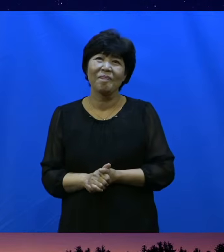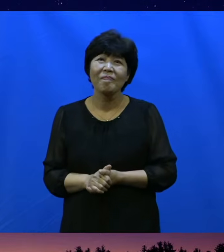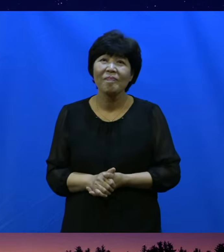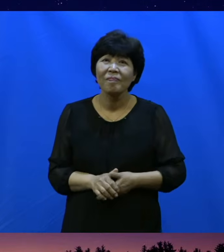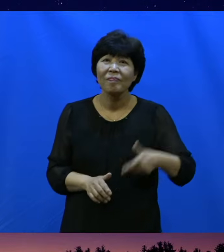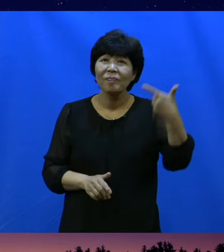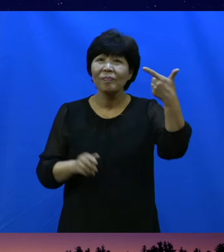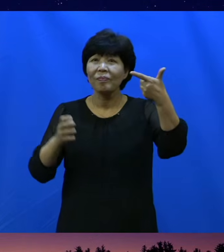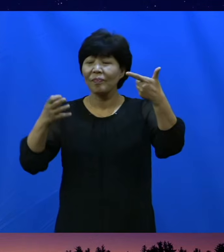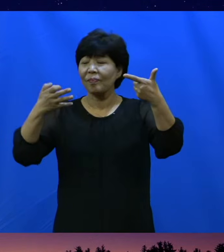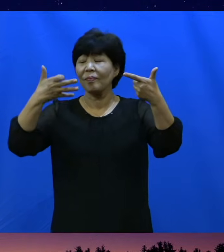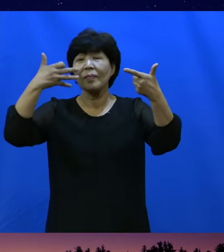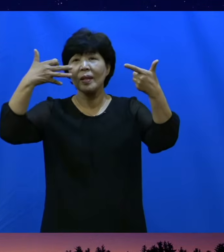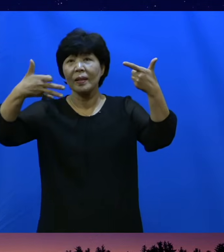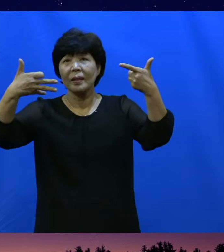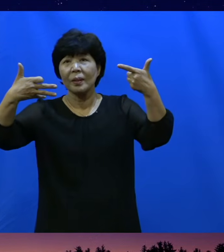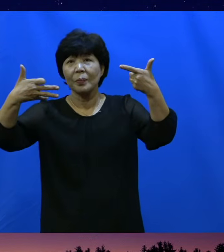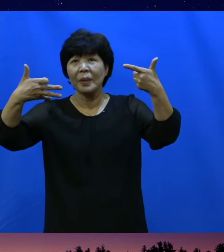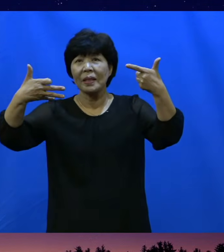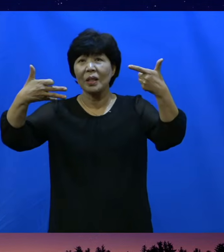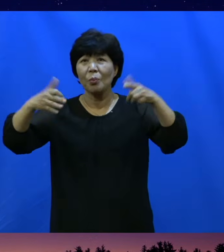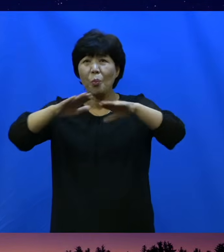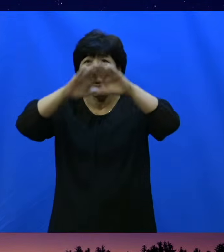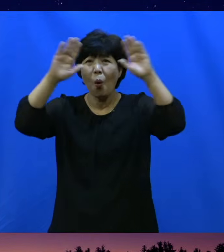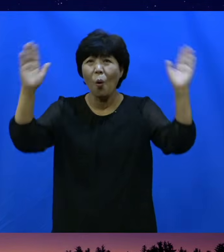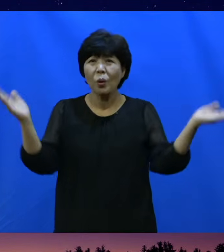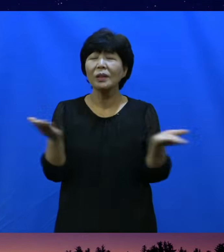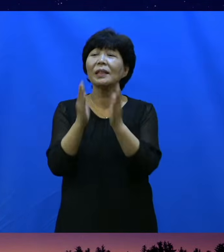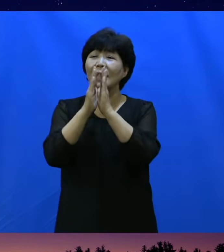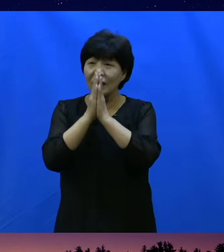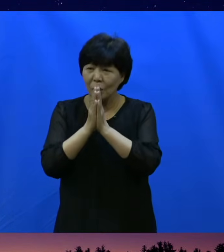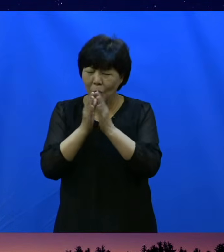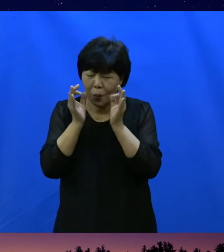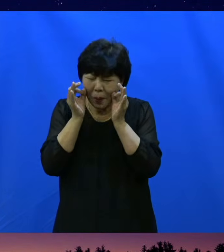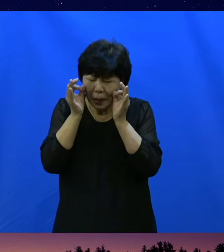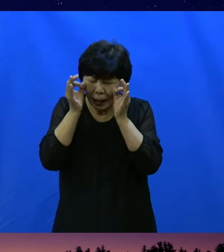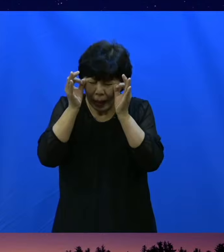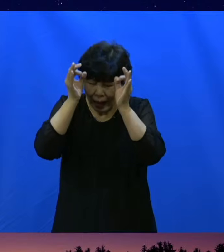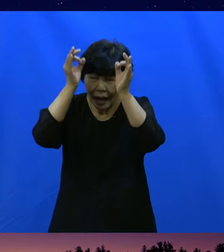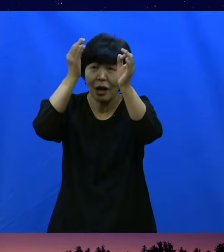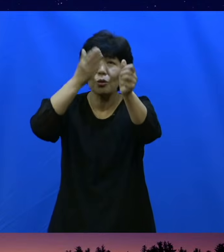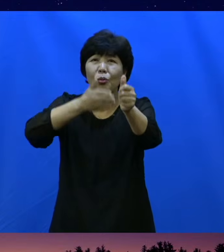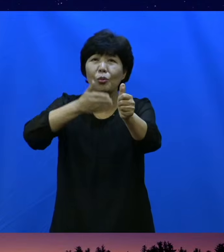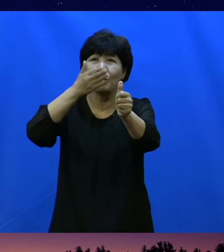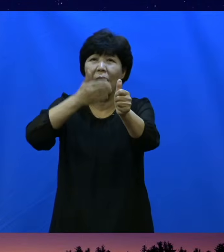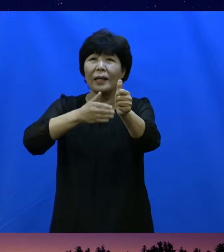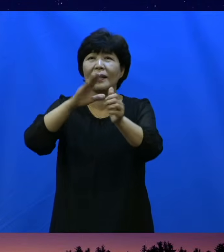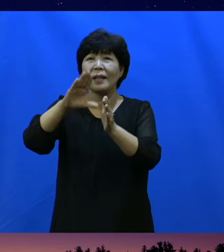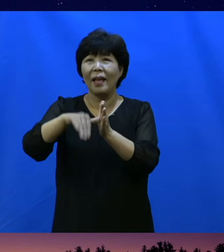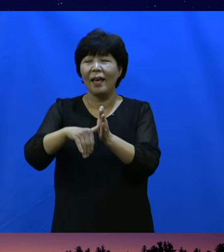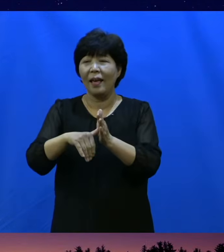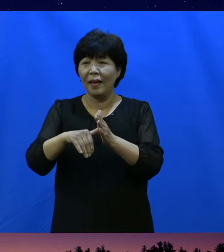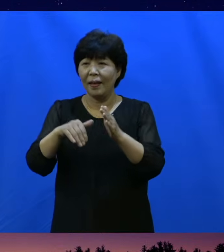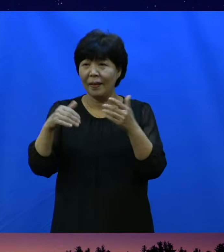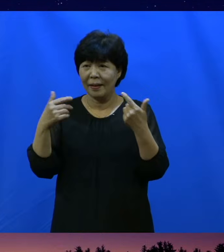보세요. 18절 앞에, 그렇죠. 모든 기도와 간구를 하되